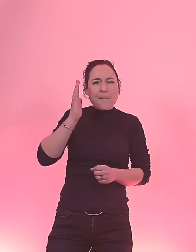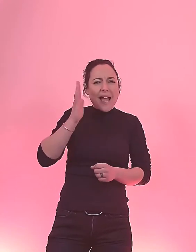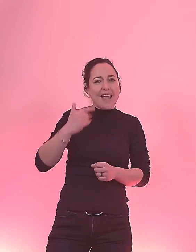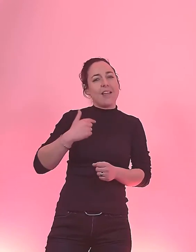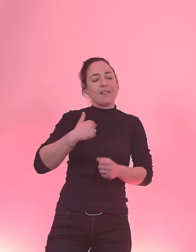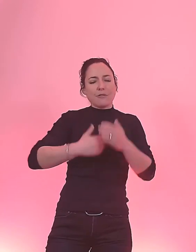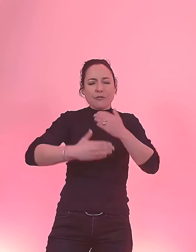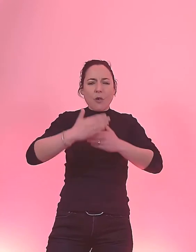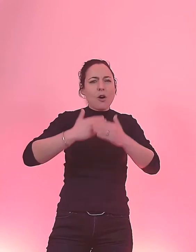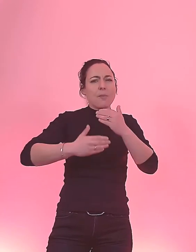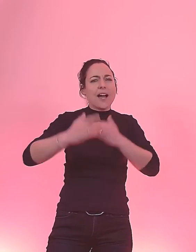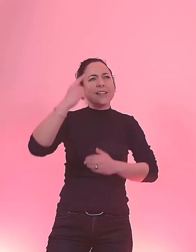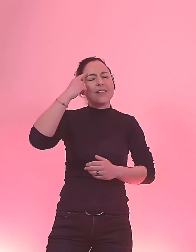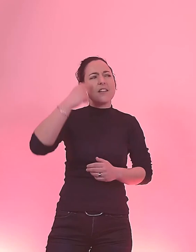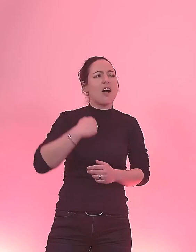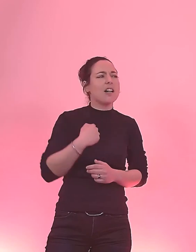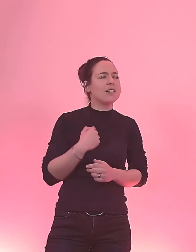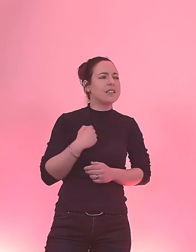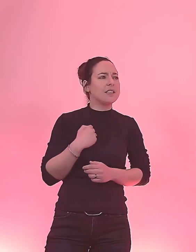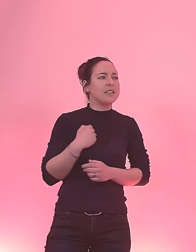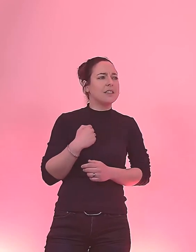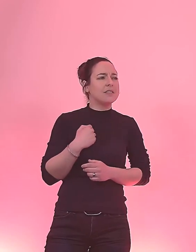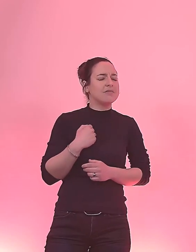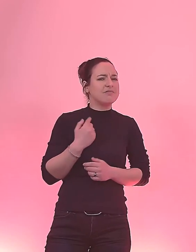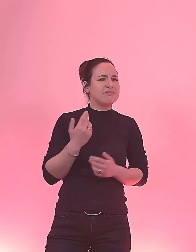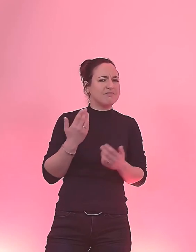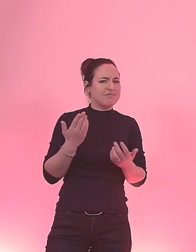is het eigenlijk wel waar